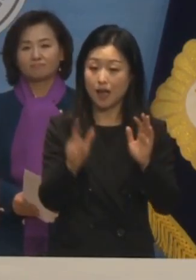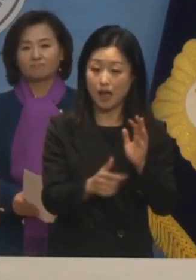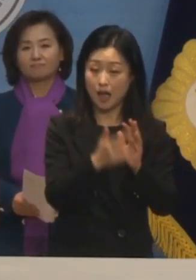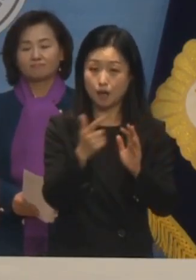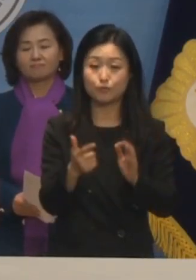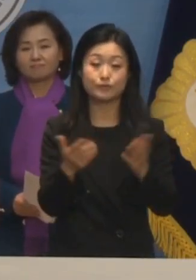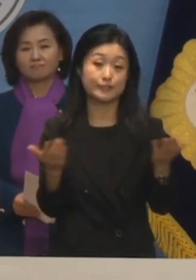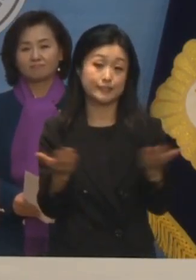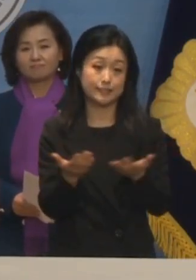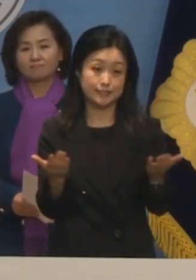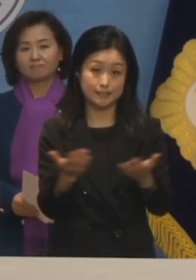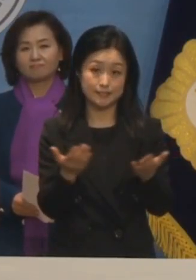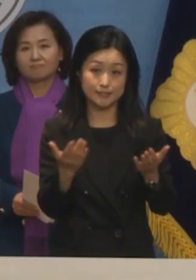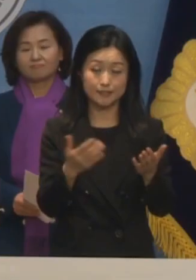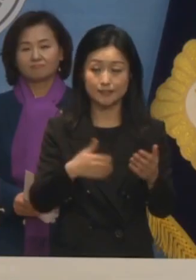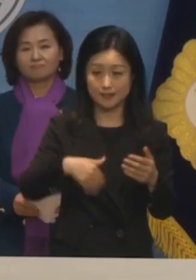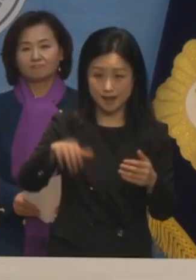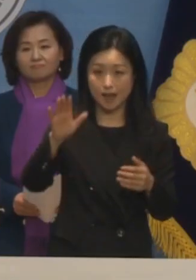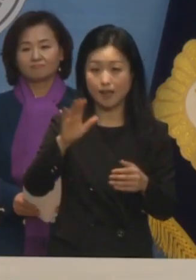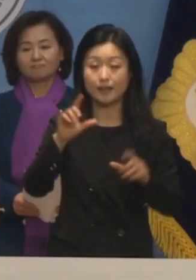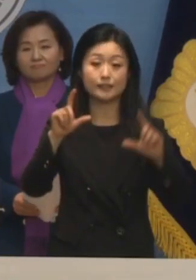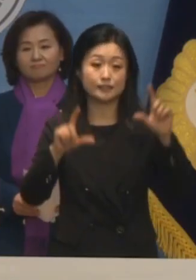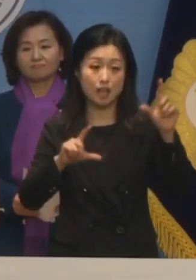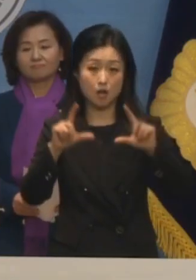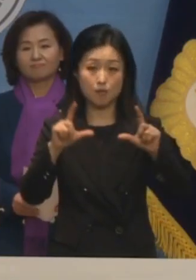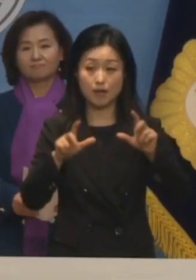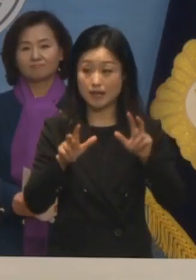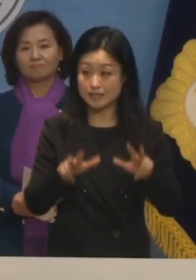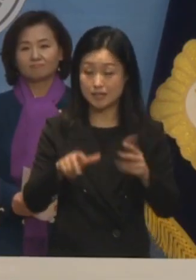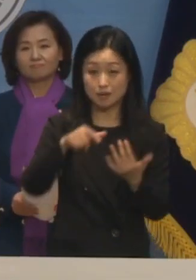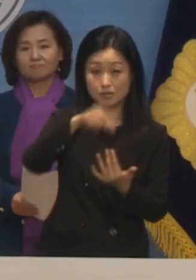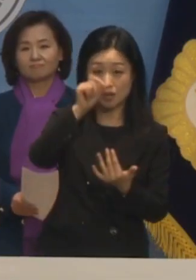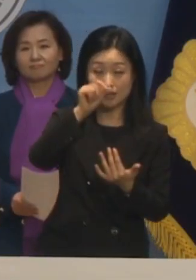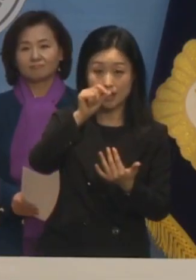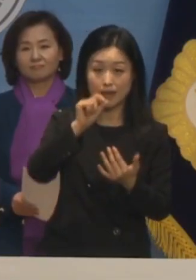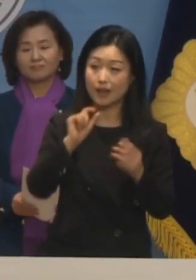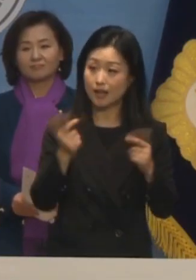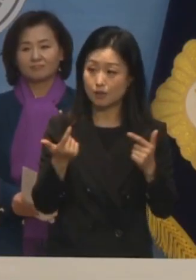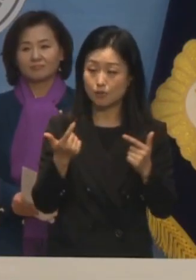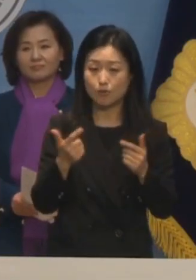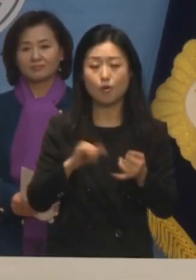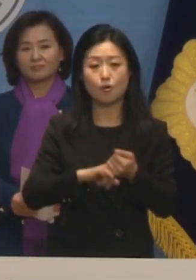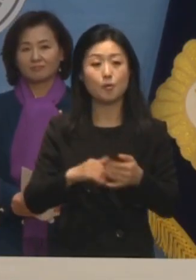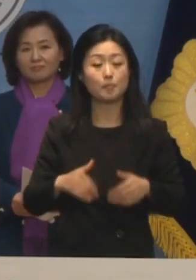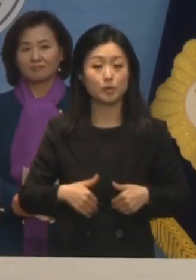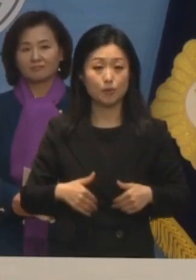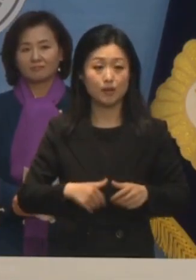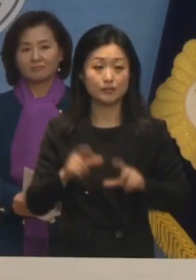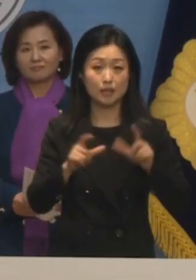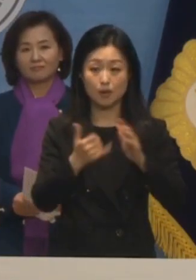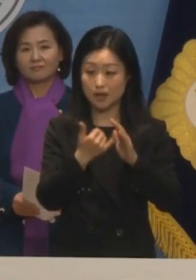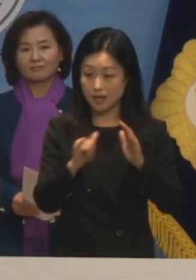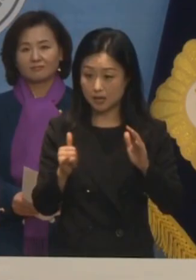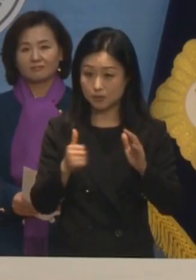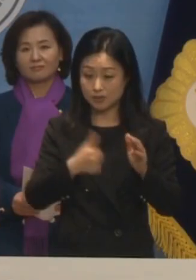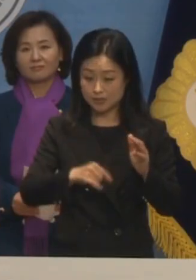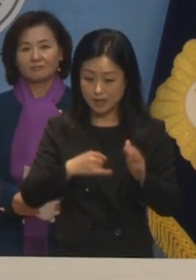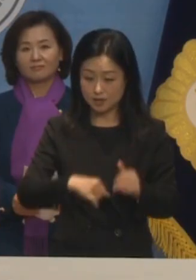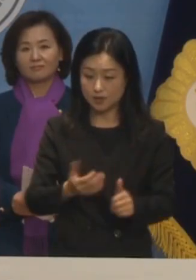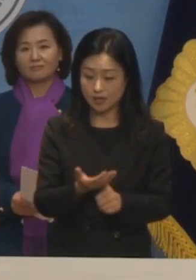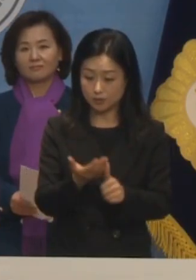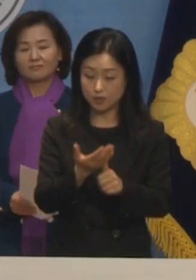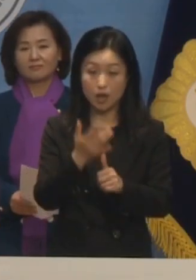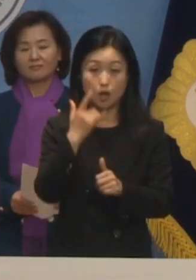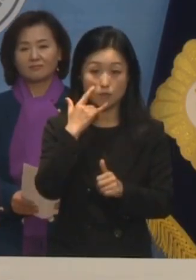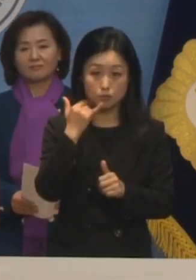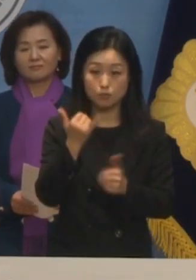시간을 노동 현장에서 보내야 하는 것이 선택이 아닌 당위가 되었습니다. 가족은 이제 자녀를 양육하고